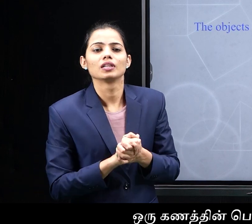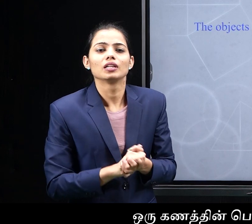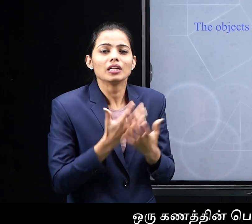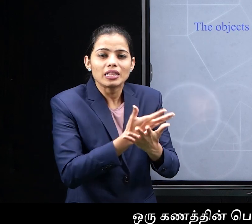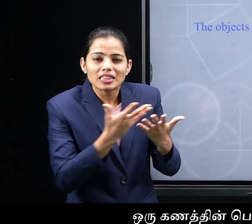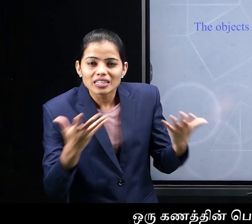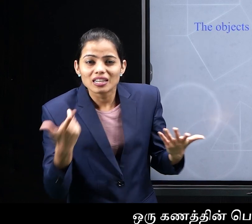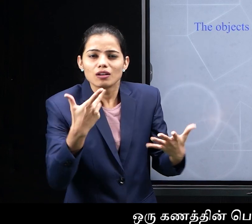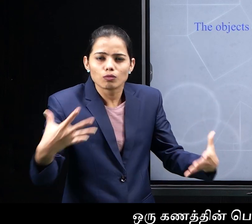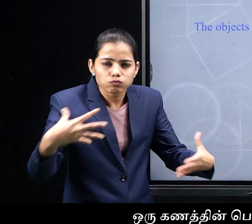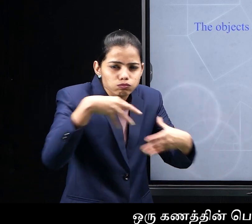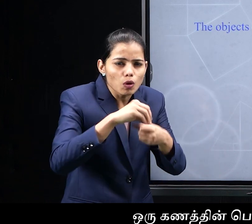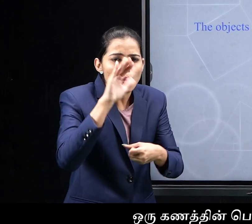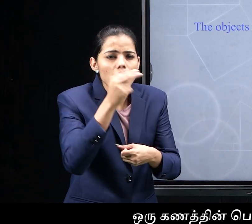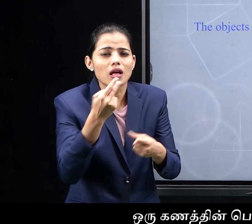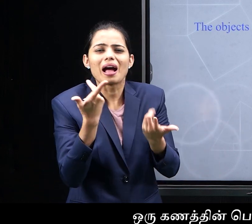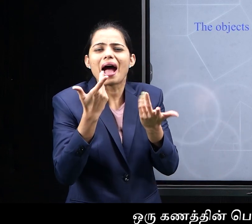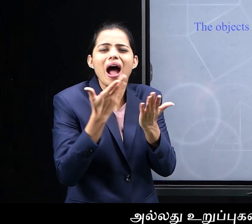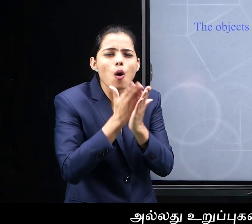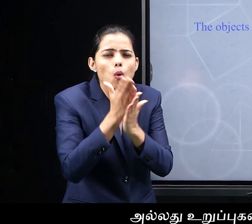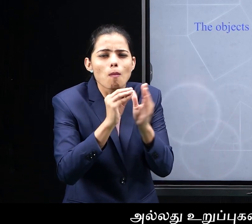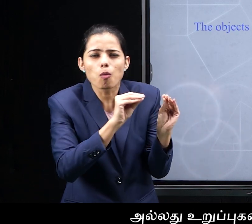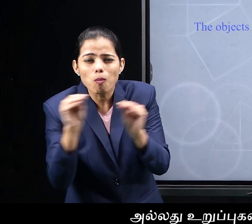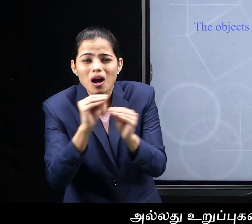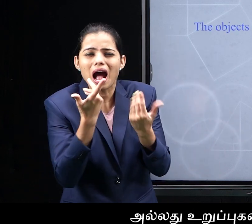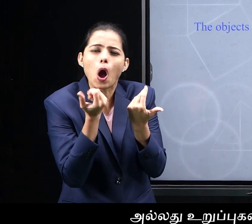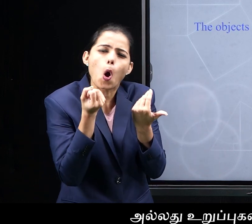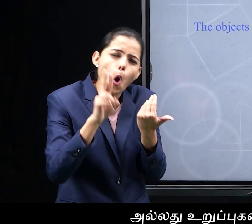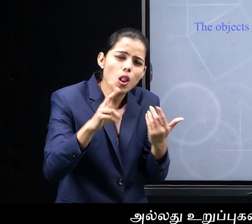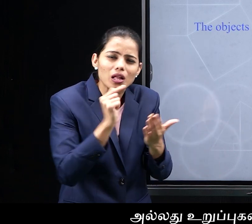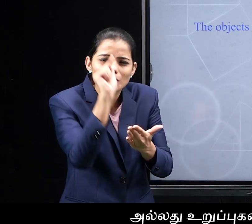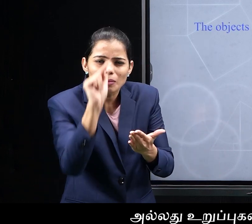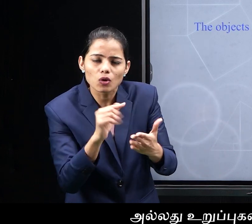ஒரு கணத்தின் பொருட்கள் அதன் உறுப்பினர்கள் அல்லது உறுப்புகள் என்று அழைக்கப்படுகின்றன.